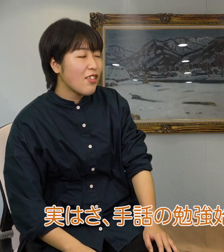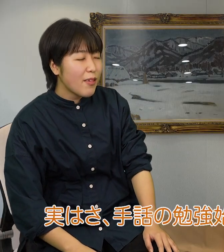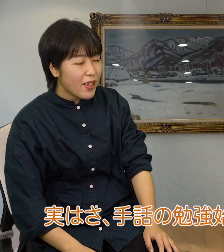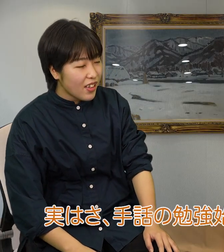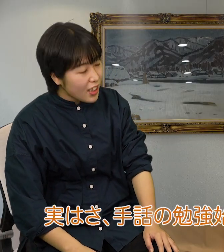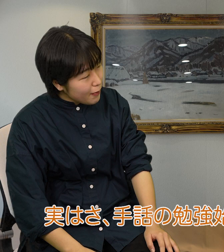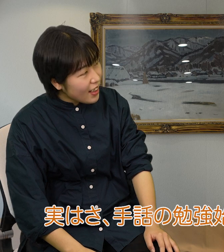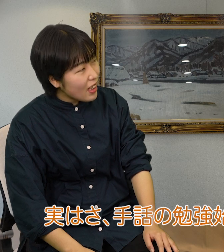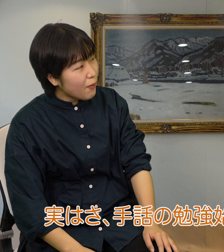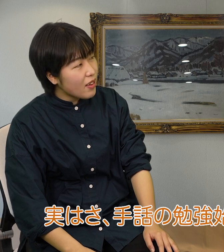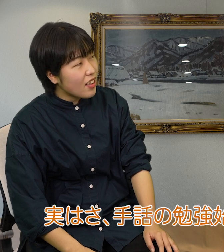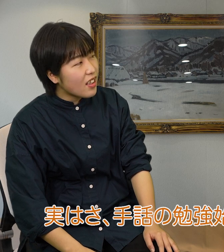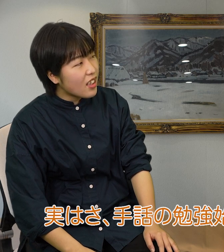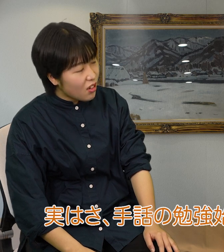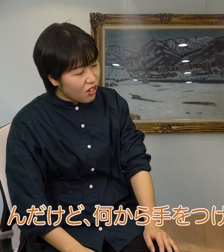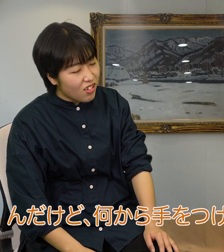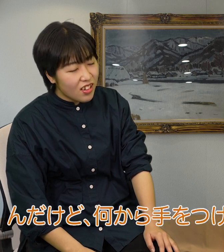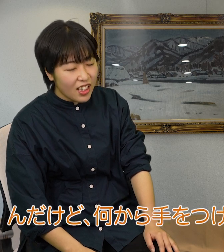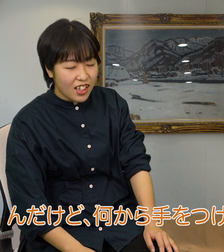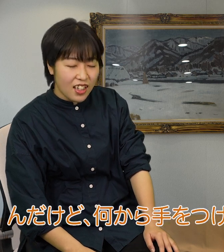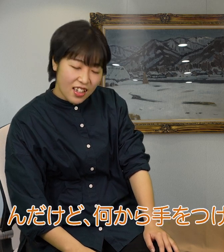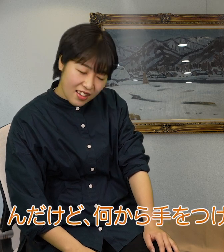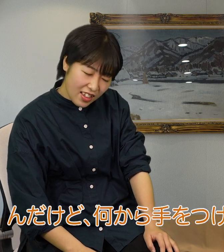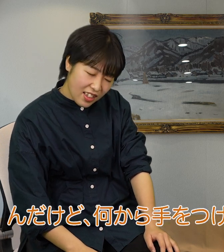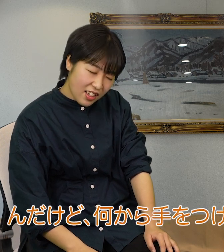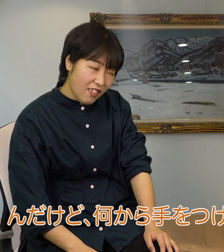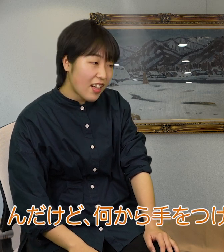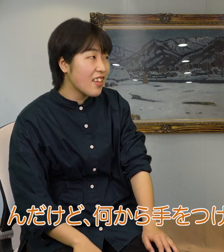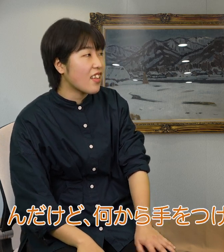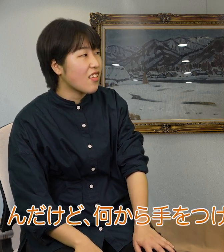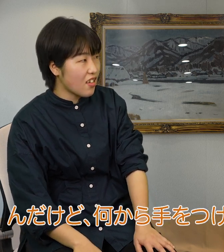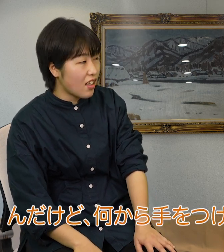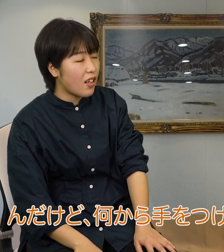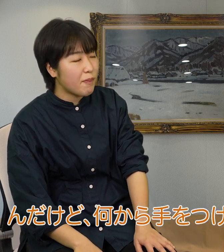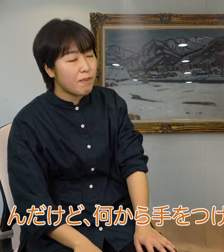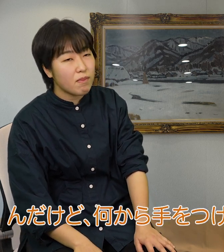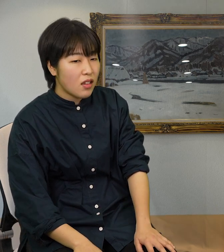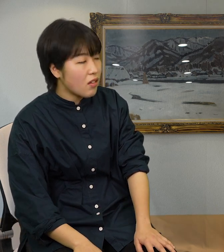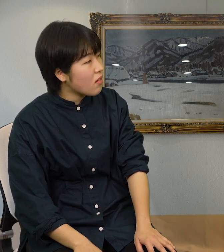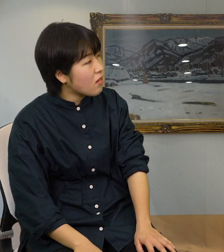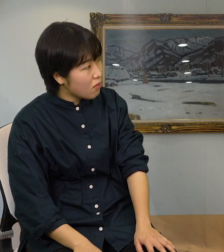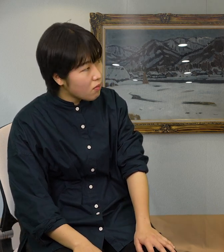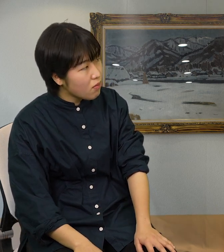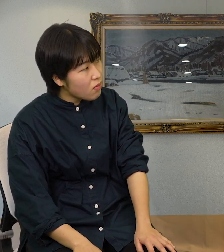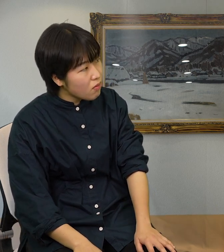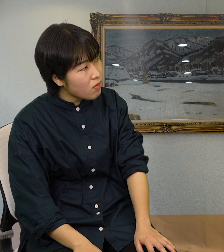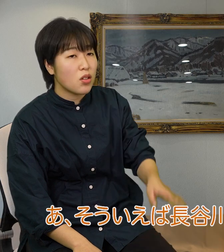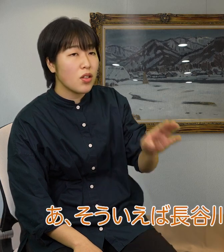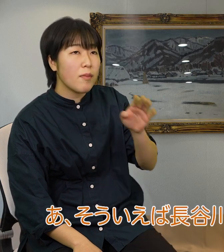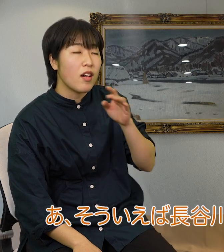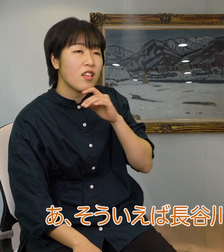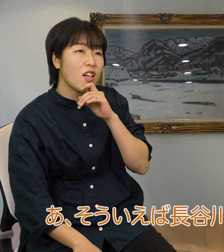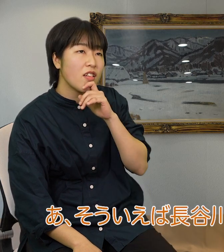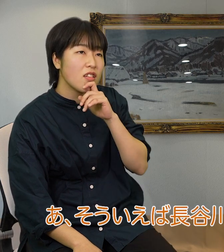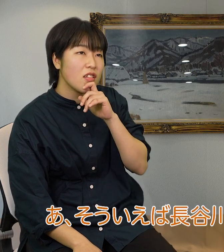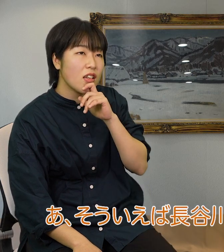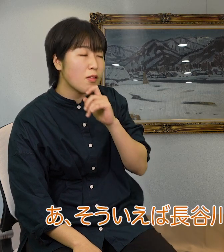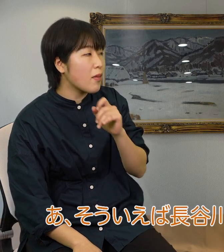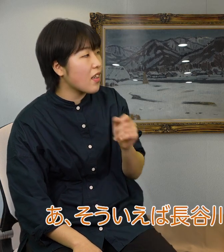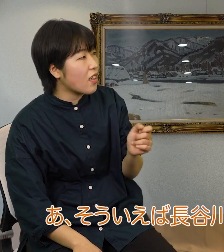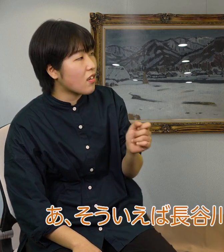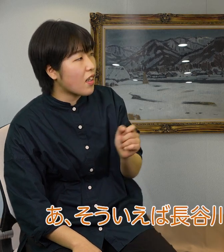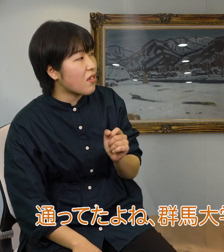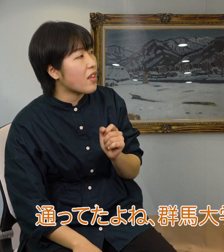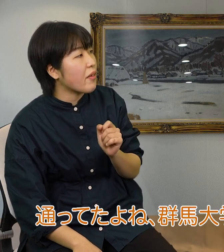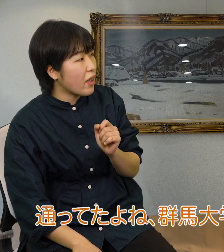実はさ、手話の勉強始めたいと思ってるんだけど、何から手つけていいか分かんなくてさ。 そうなんだ。 あ、そういえば長谷川くん